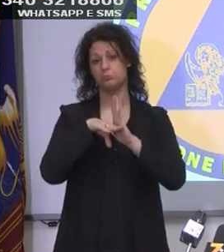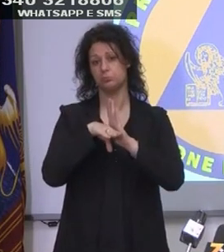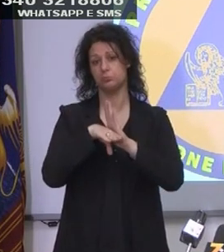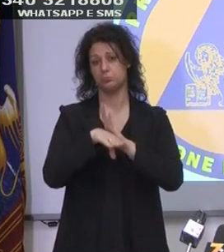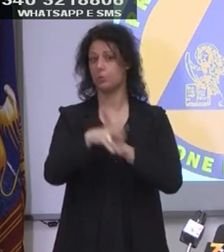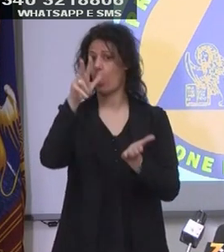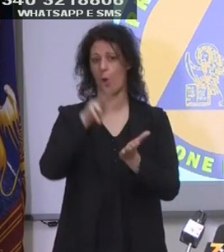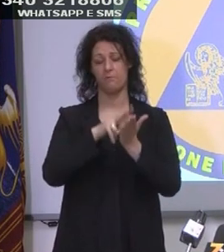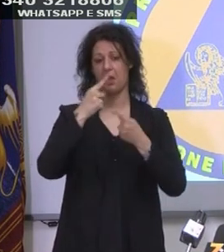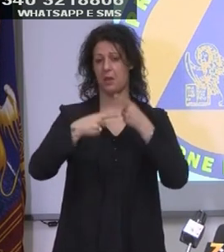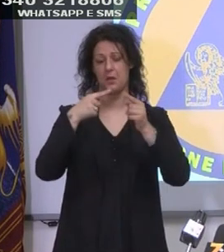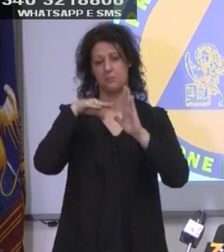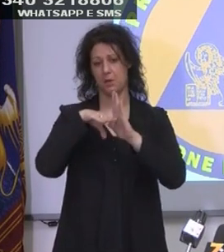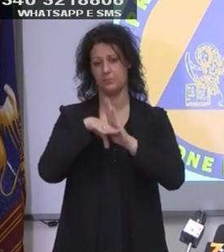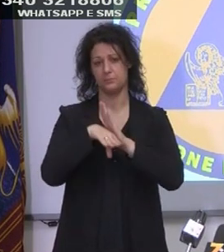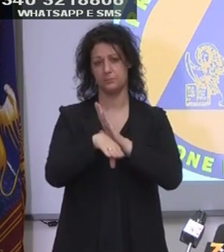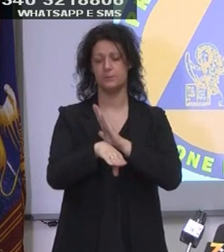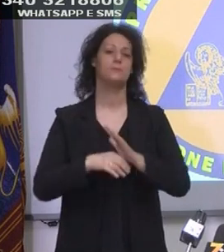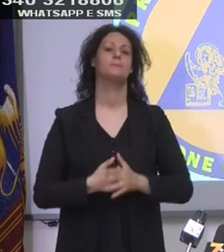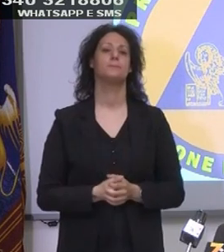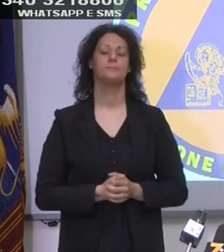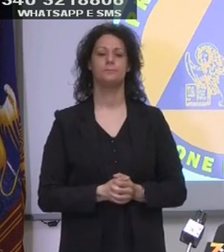calo e